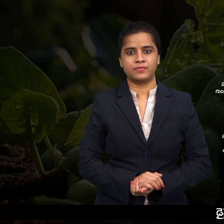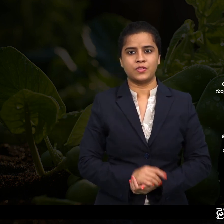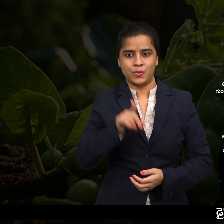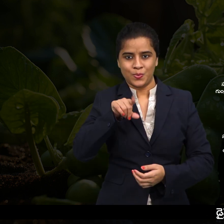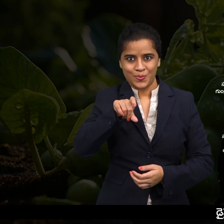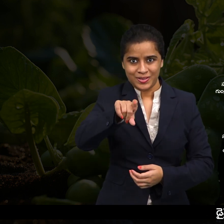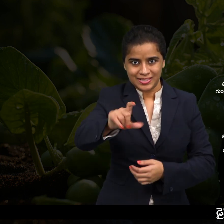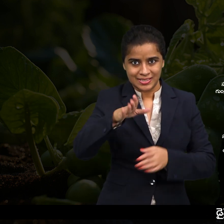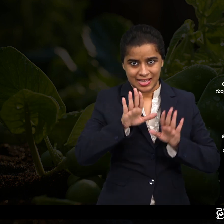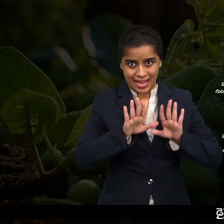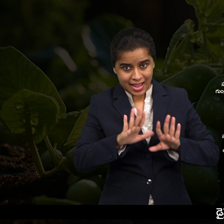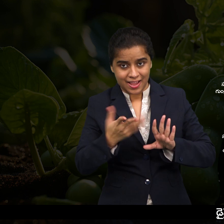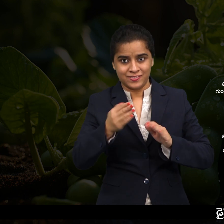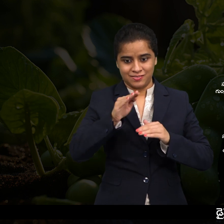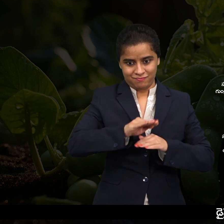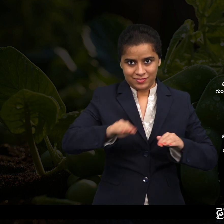డైహైబ్రిడ్ క్రాస్,